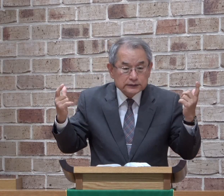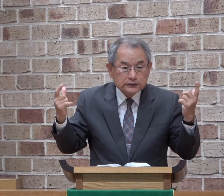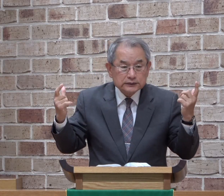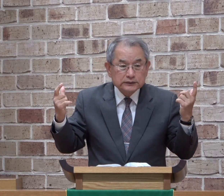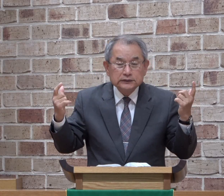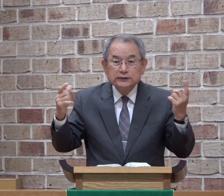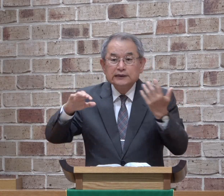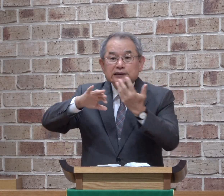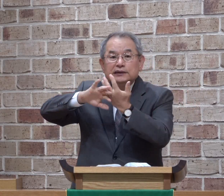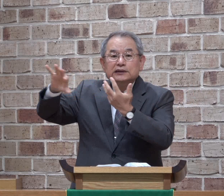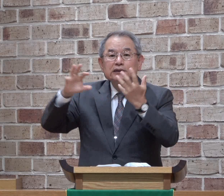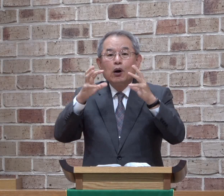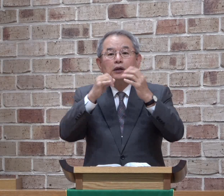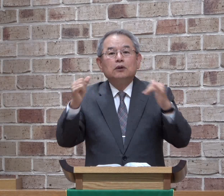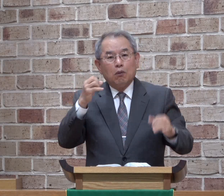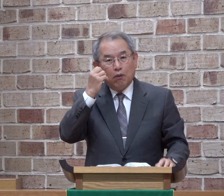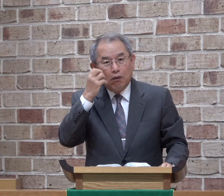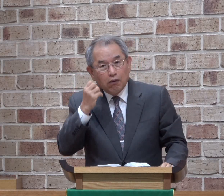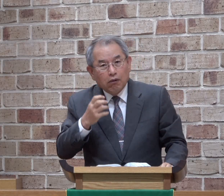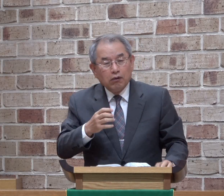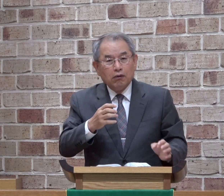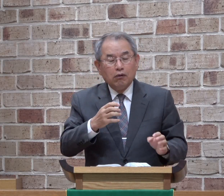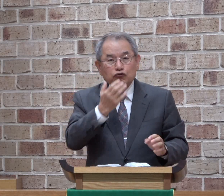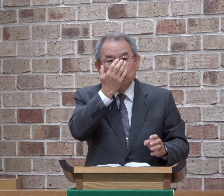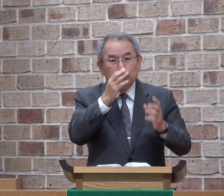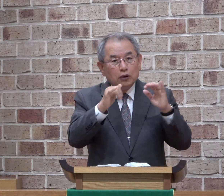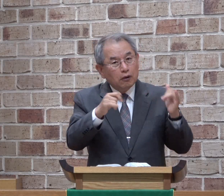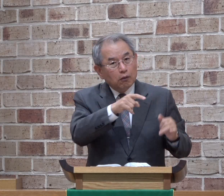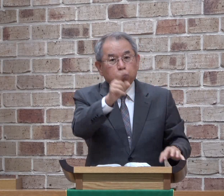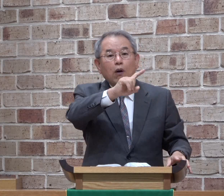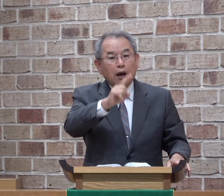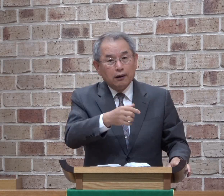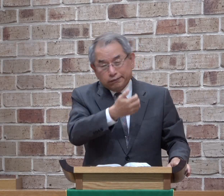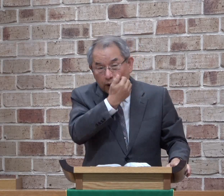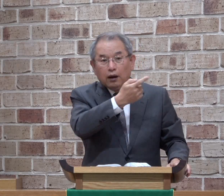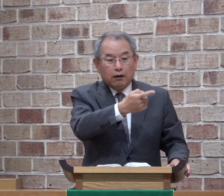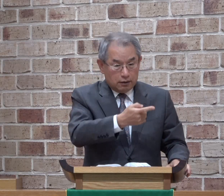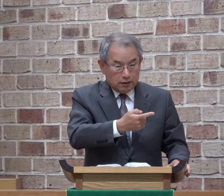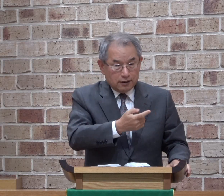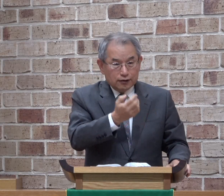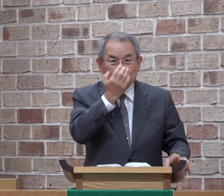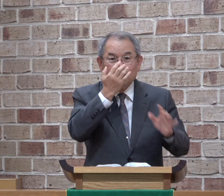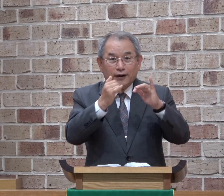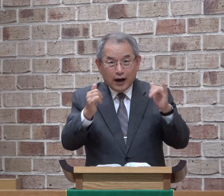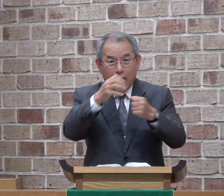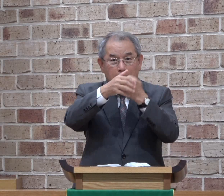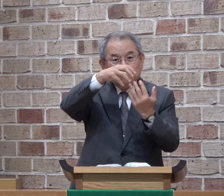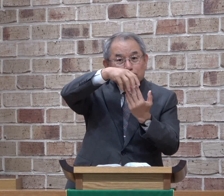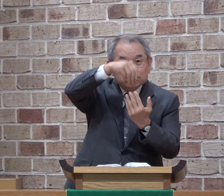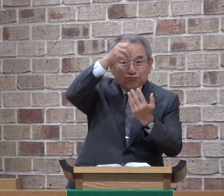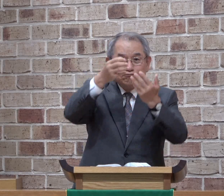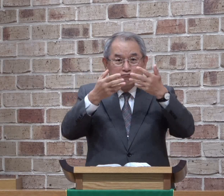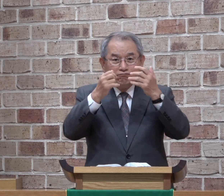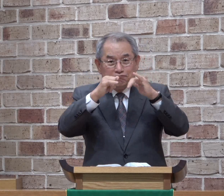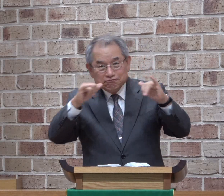그 사람들은 근데 유대인이 아니었고 이방인이었습니다. 오히려 유대인들이 하나님께 선택받은